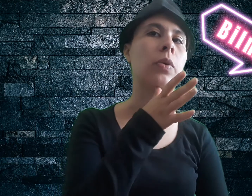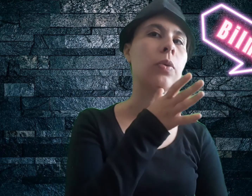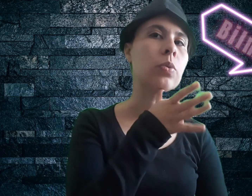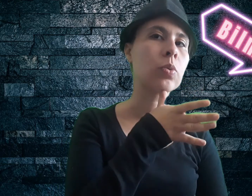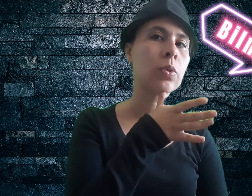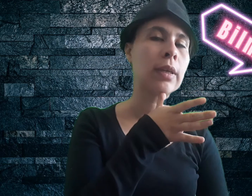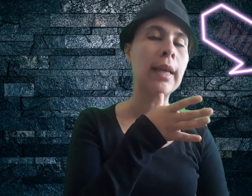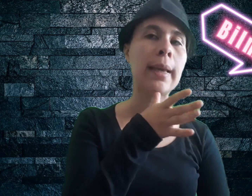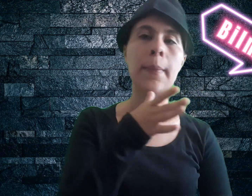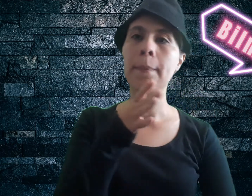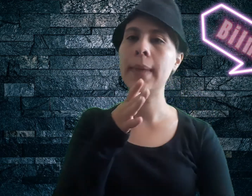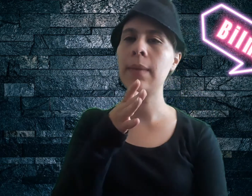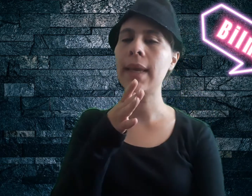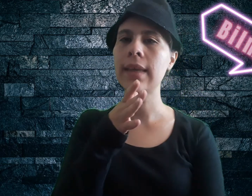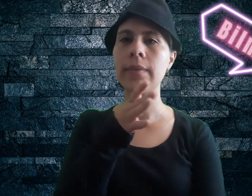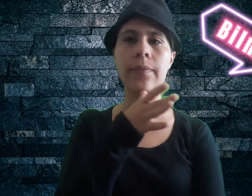koyuyoruz. Bilmek.